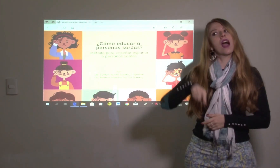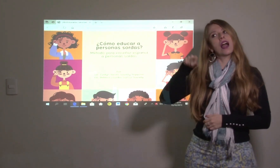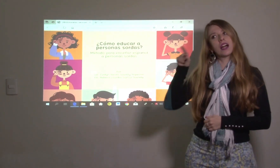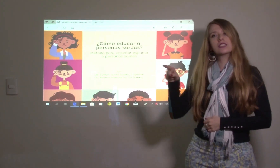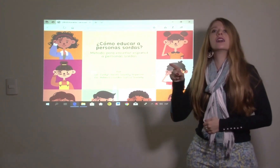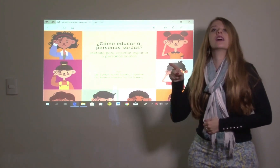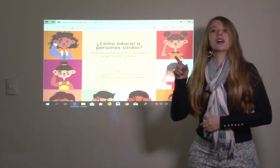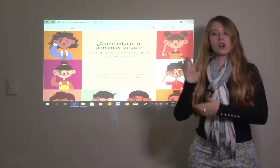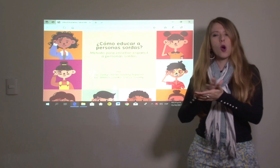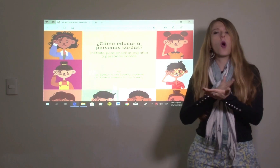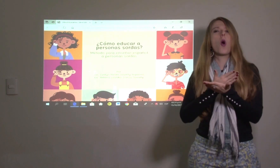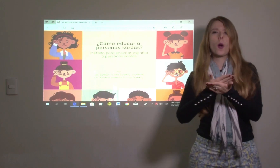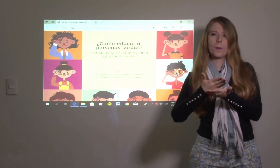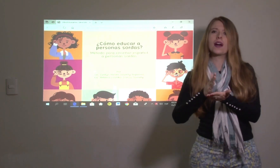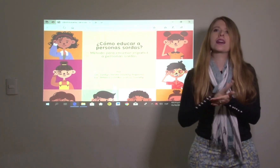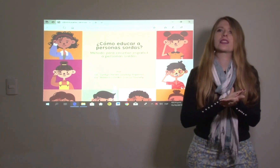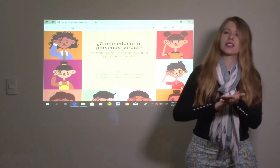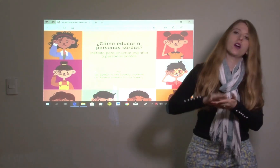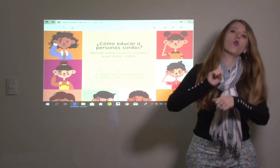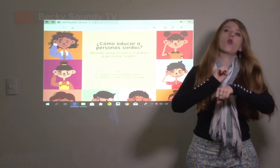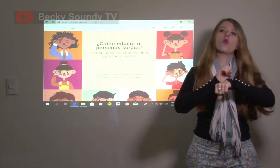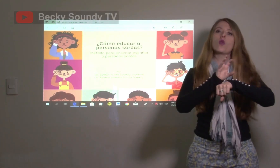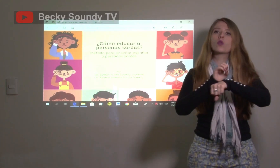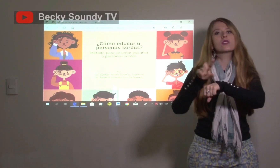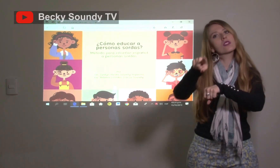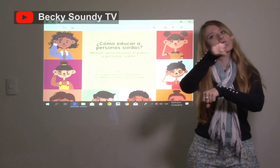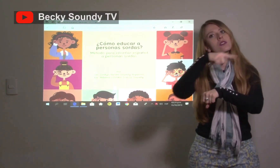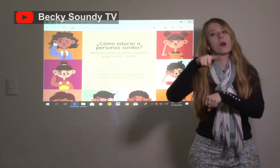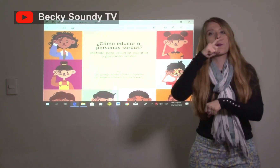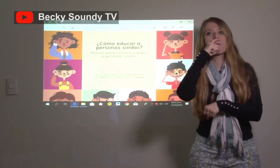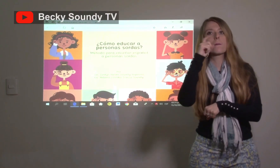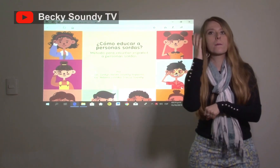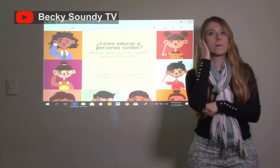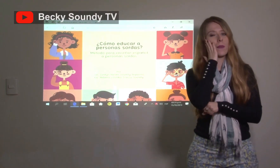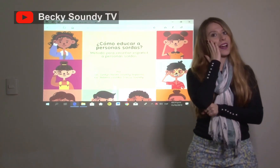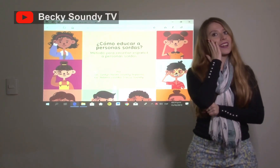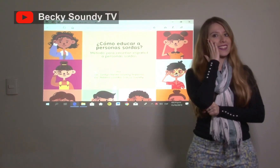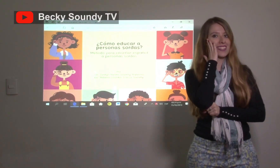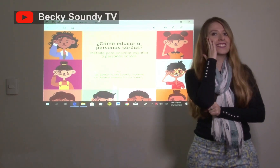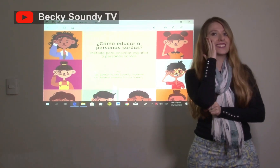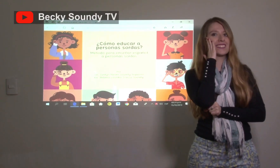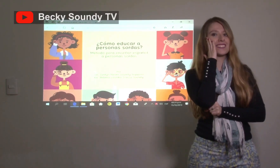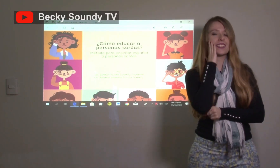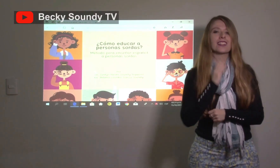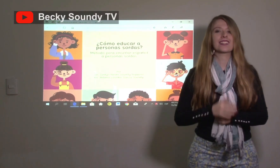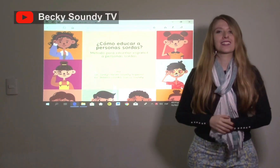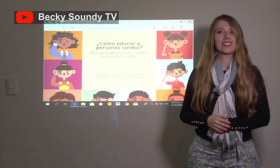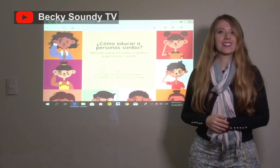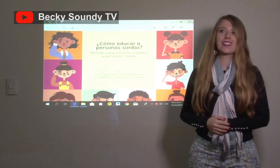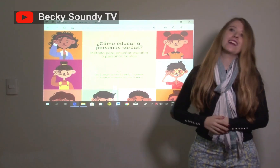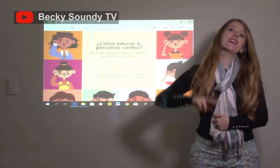Esto lo hizo en casa. Ella comparte a todos los padres y madres